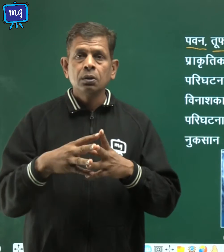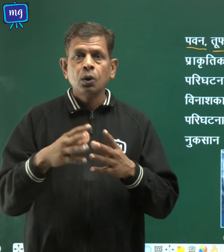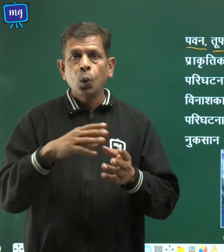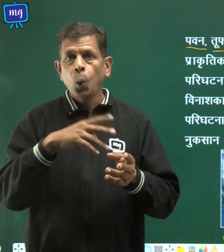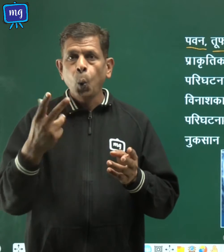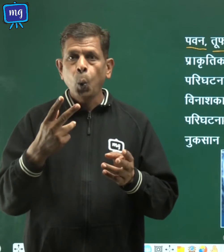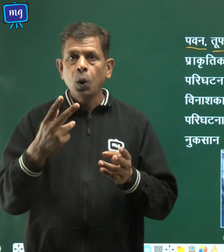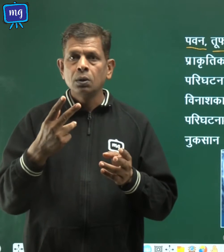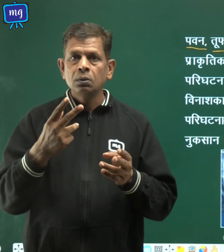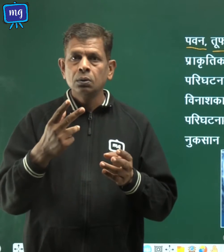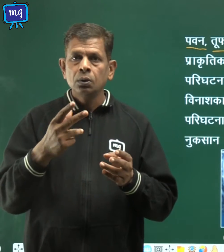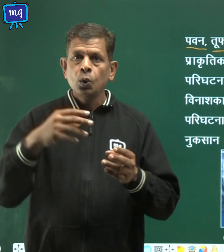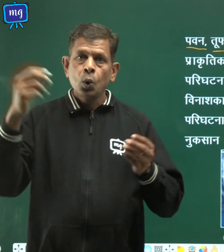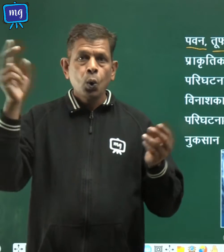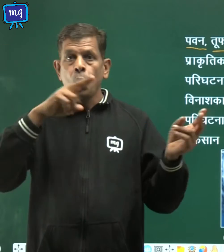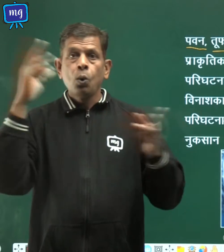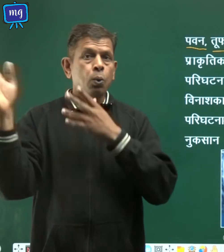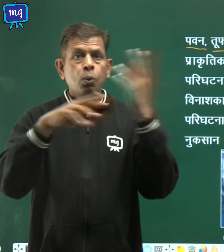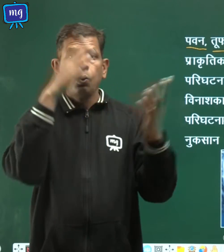और चक्रवात,